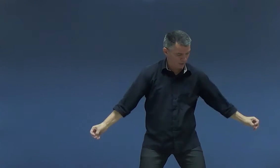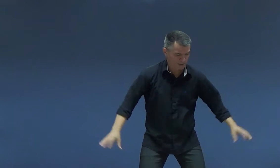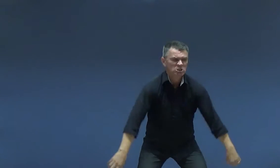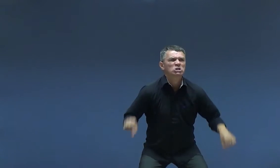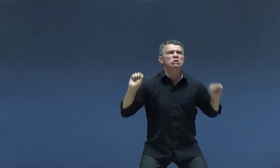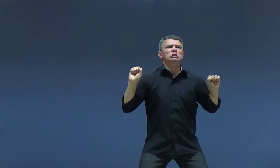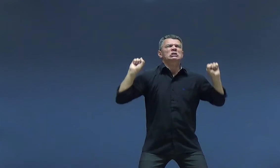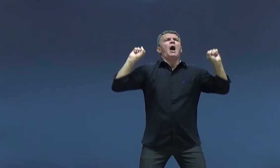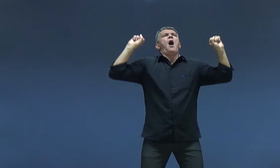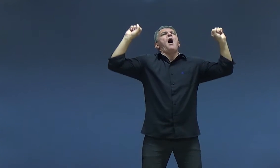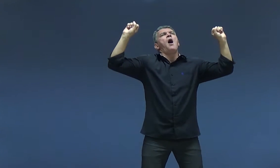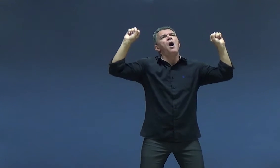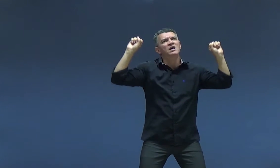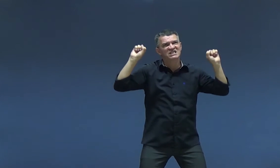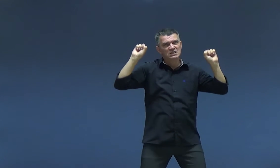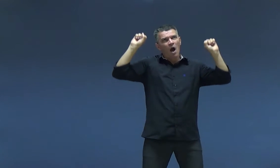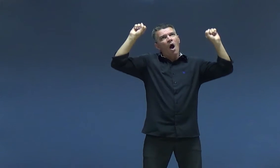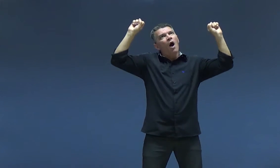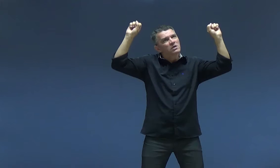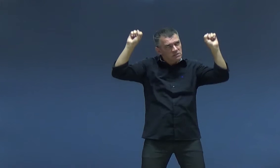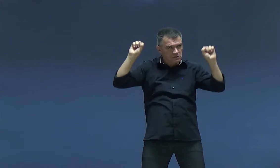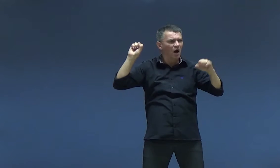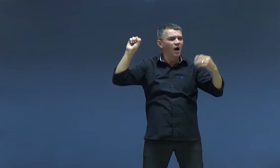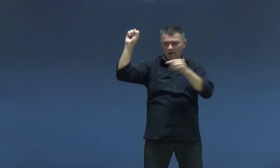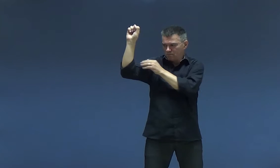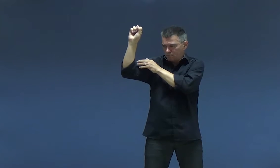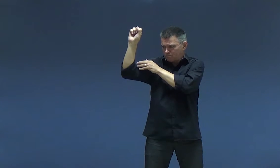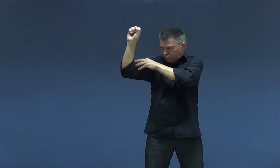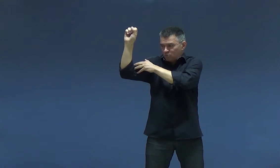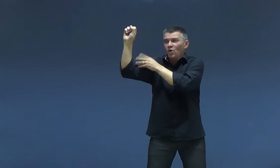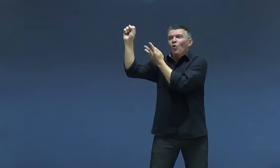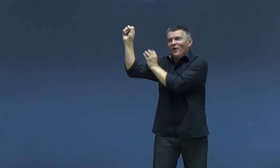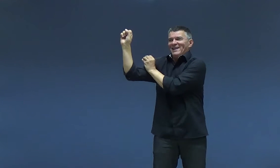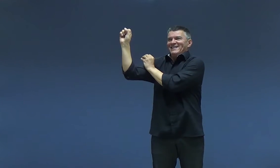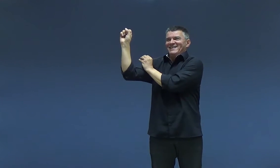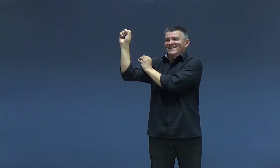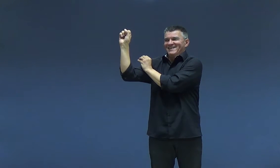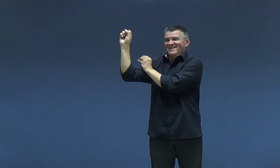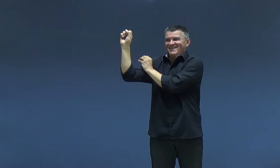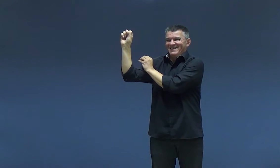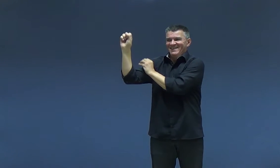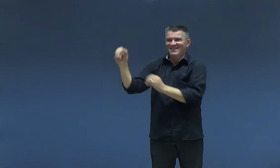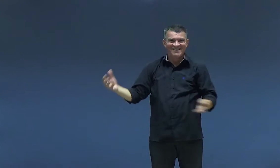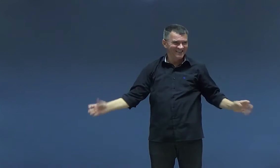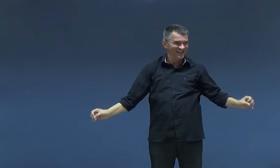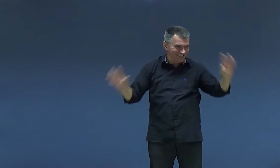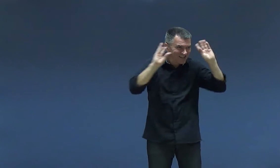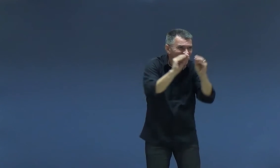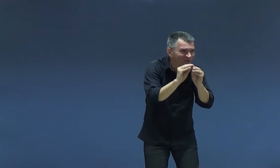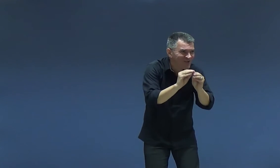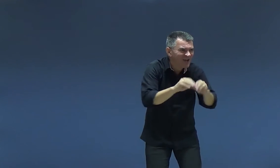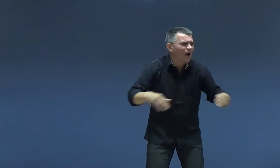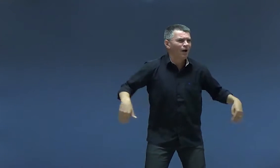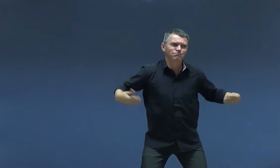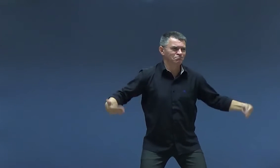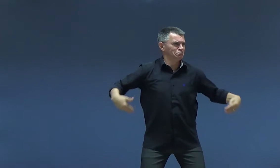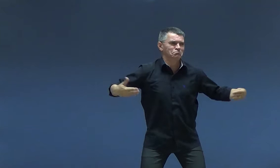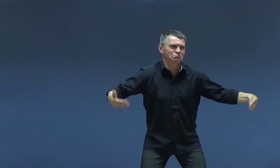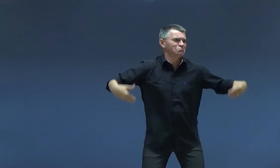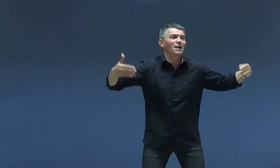Tenho 30 no braço, vou pôr 40. Ai, é, nossa, tô sofrido. Até ficar igual. Mas é assim, ó. Assim